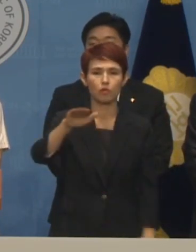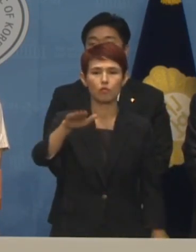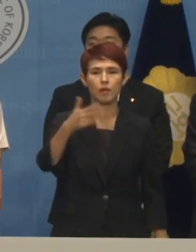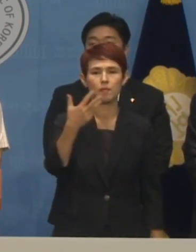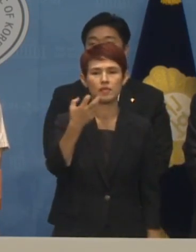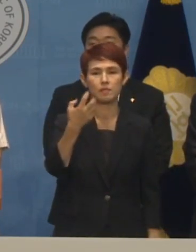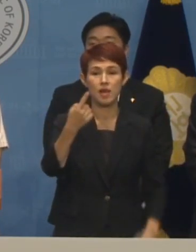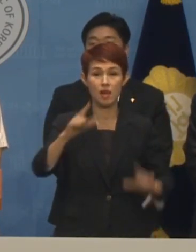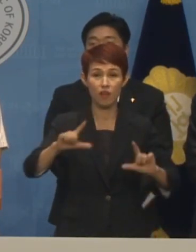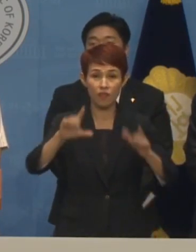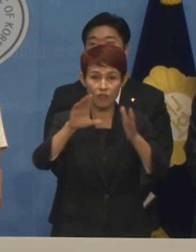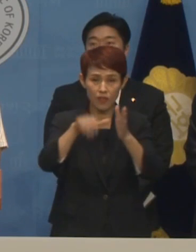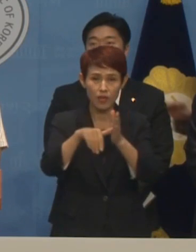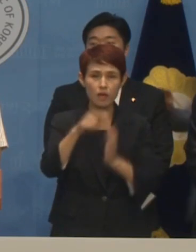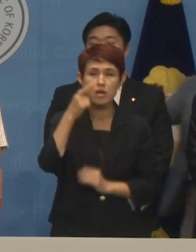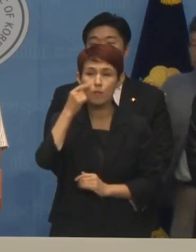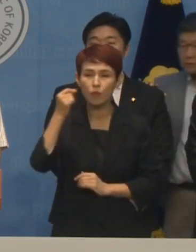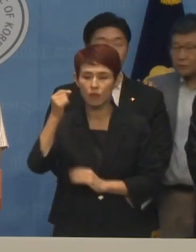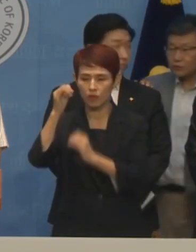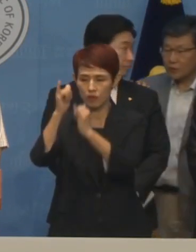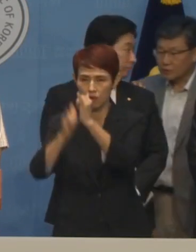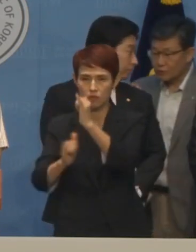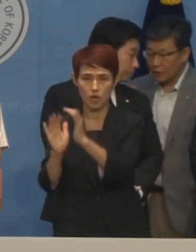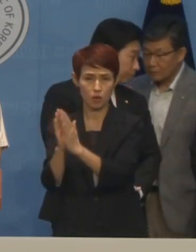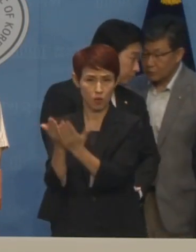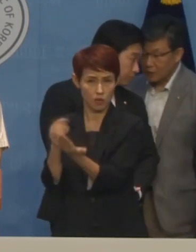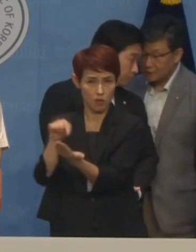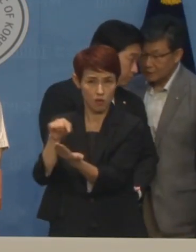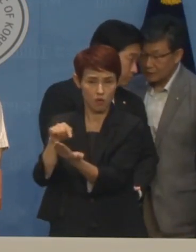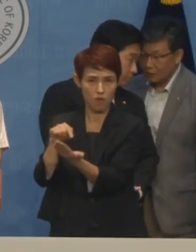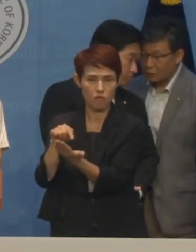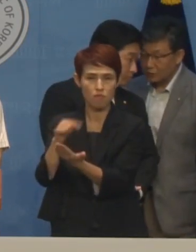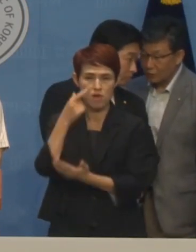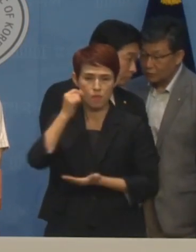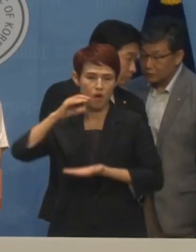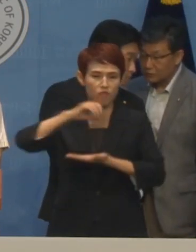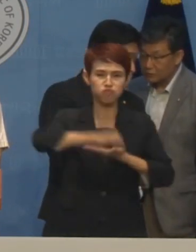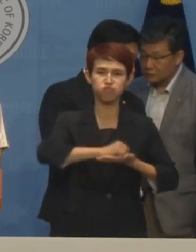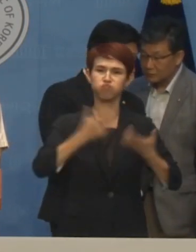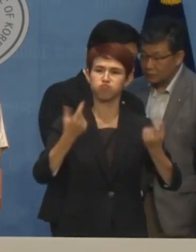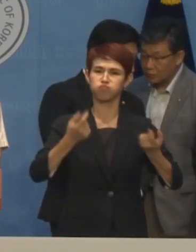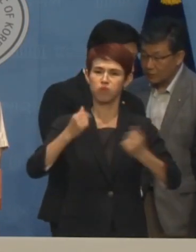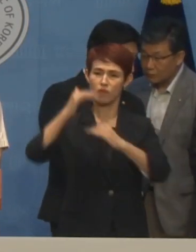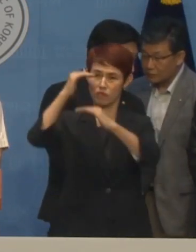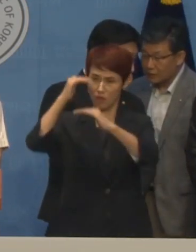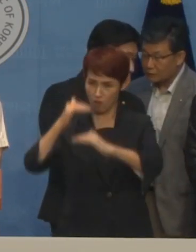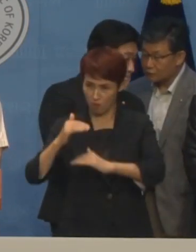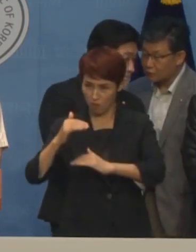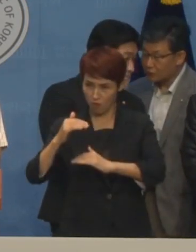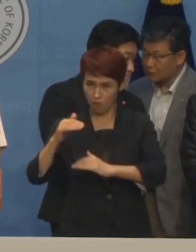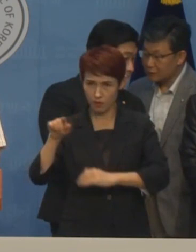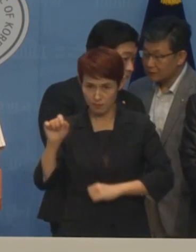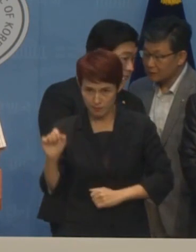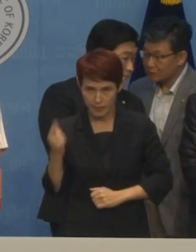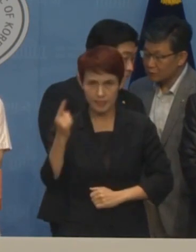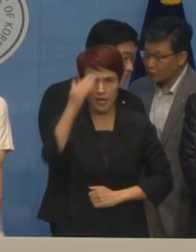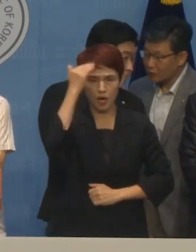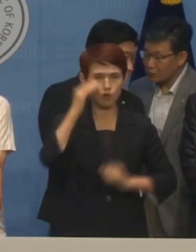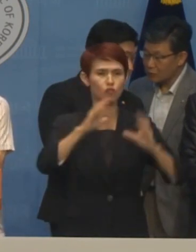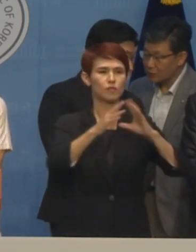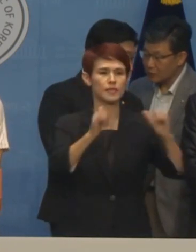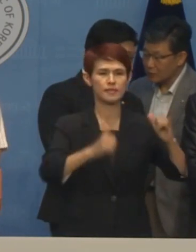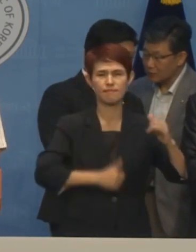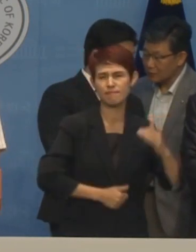일본의 역사교과서가 일제히 식민 지배를 정당화하고 합리화하는 서술을 하는데 대한민국